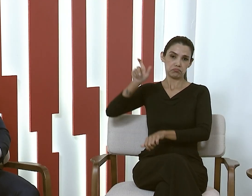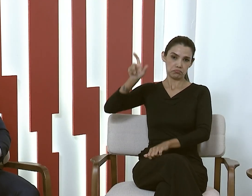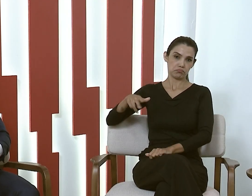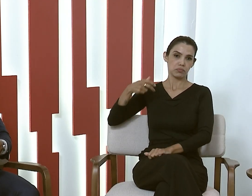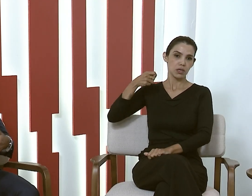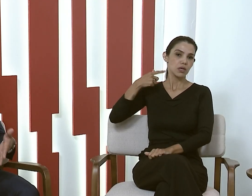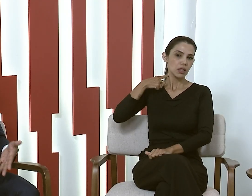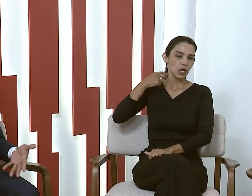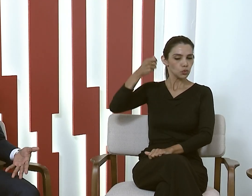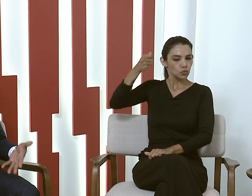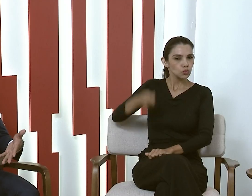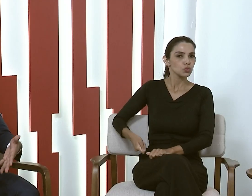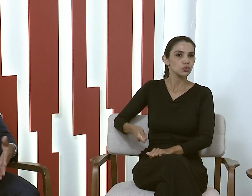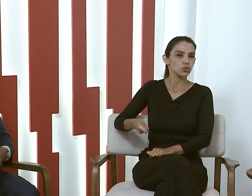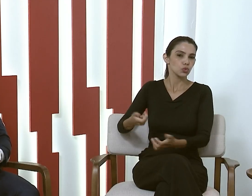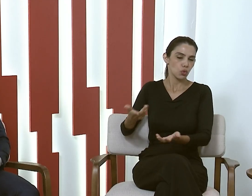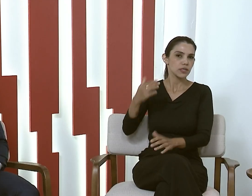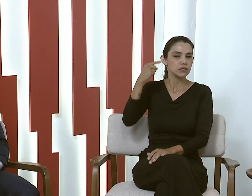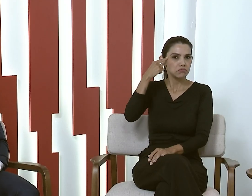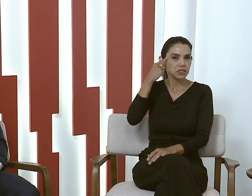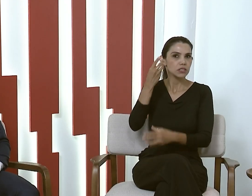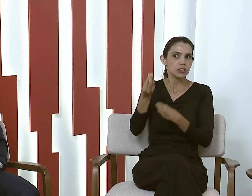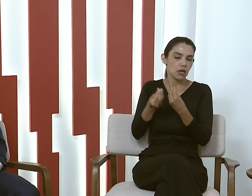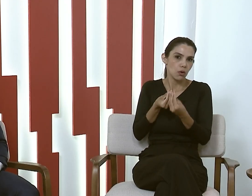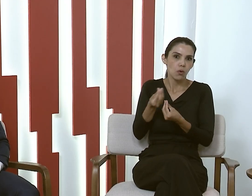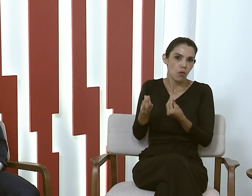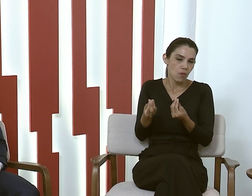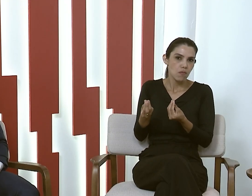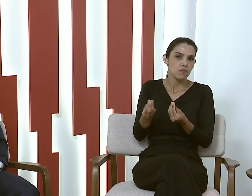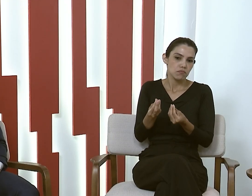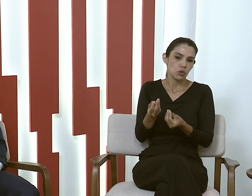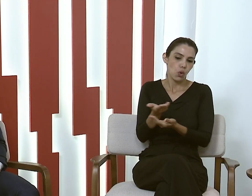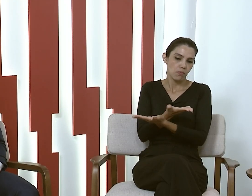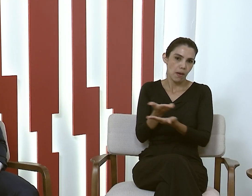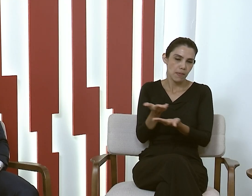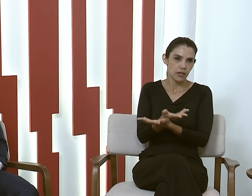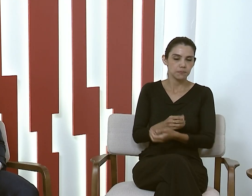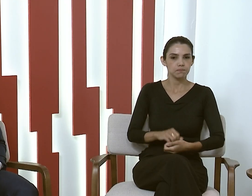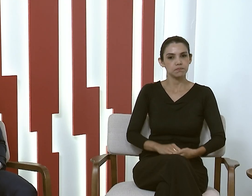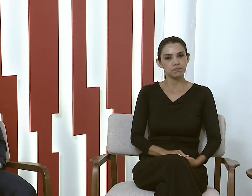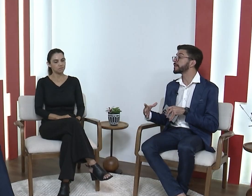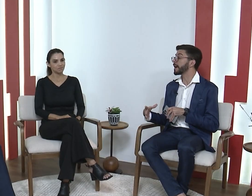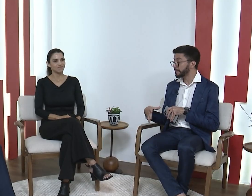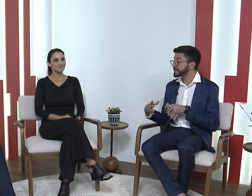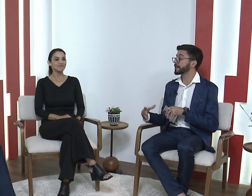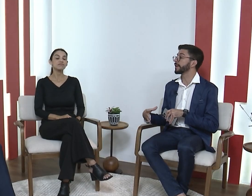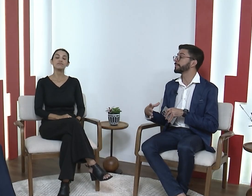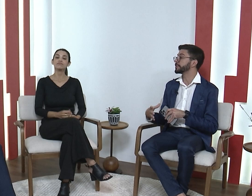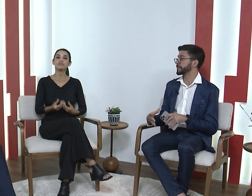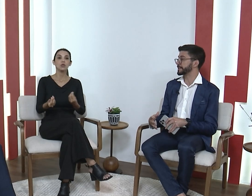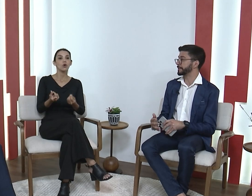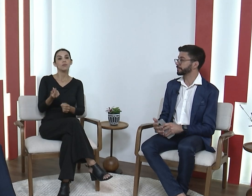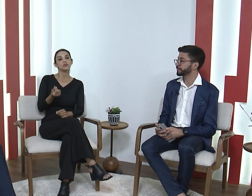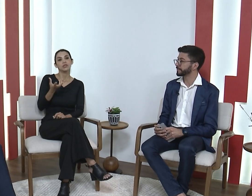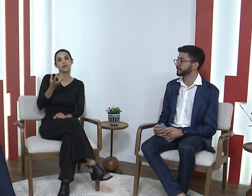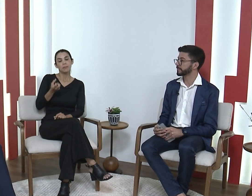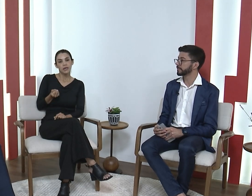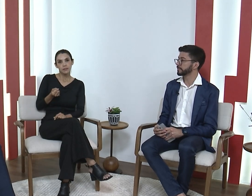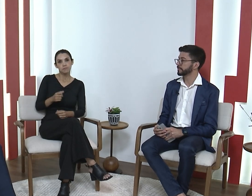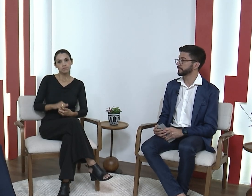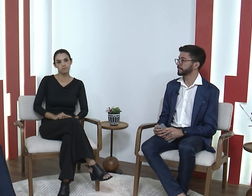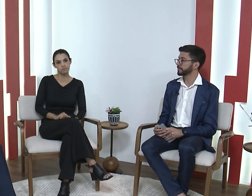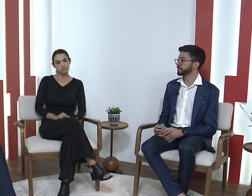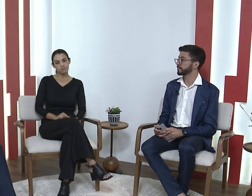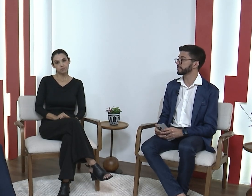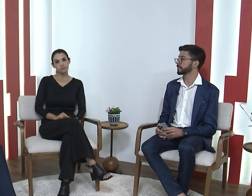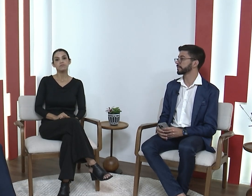uma sentença quando não se há um acordo e precisa ir para o litígio. E me explica como que funciona a pensão alimentícia. A pensão